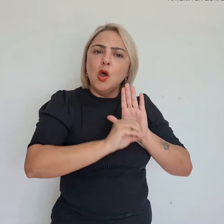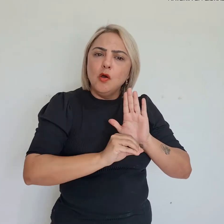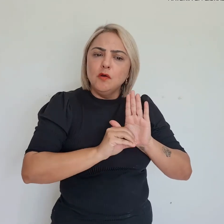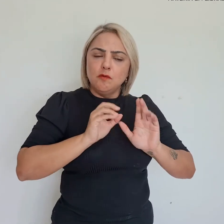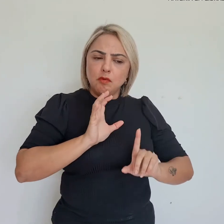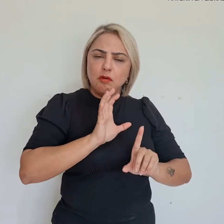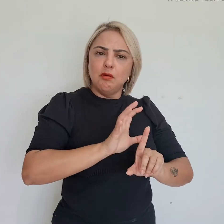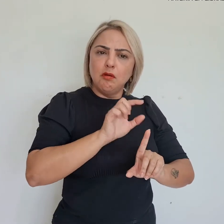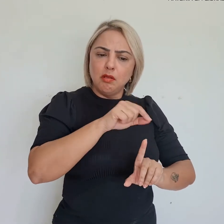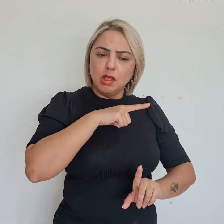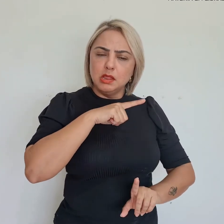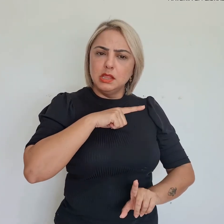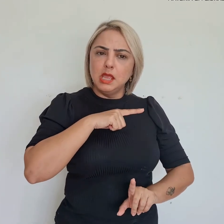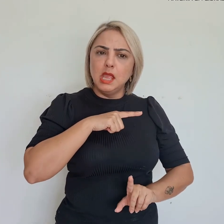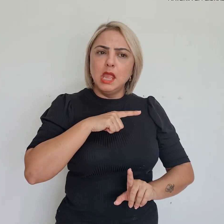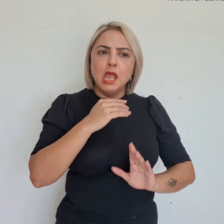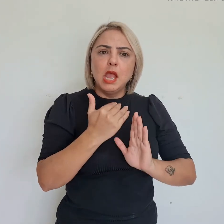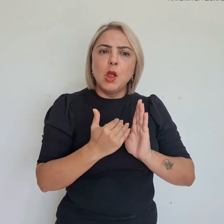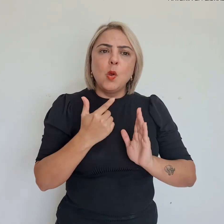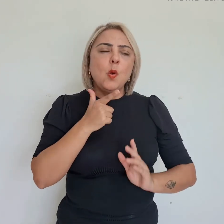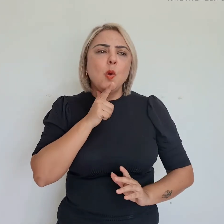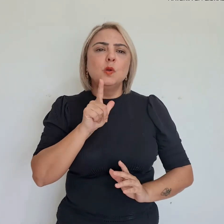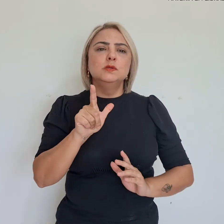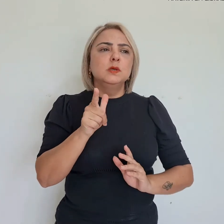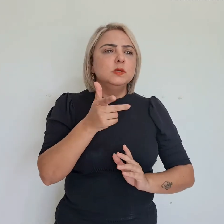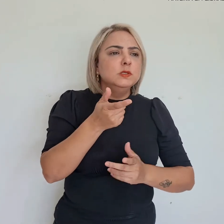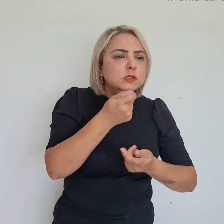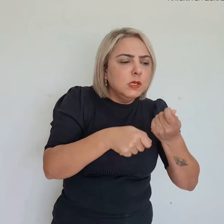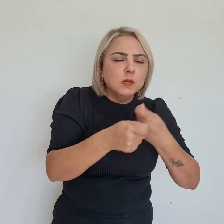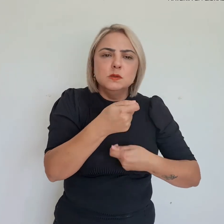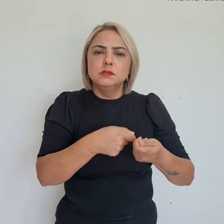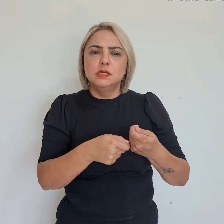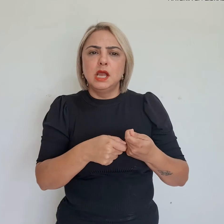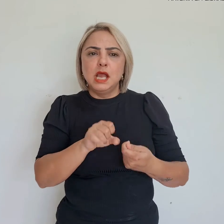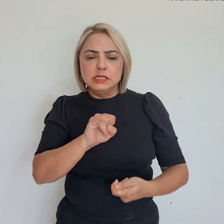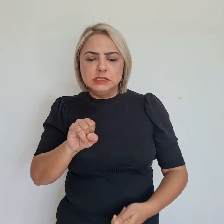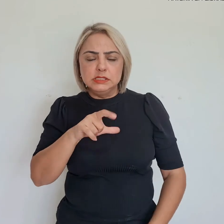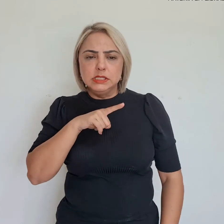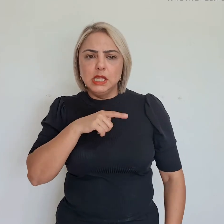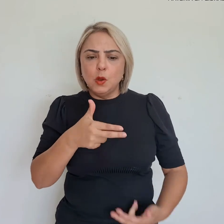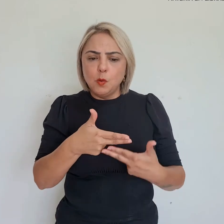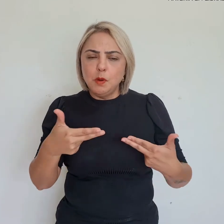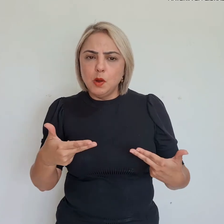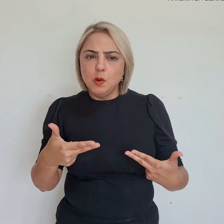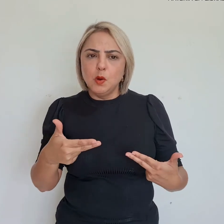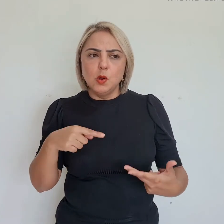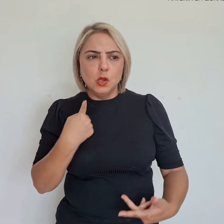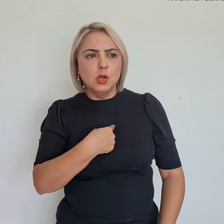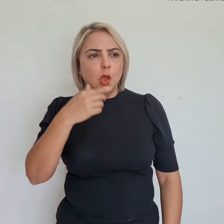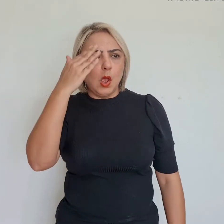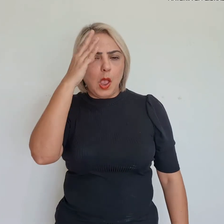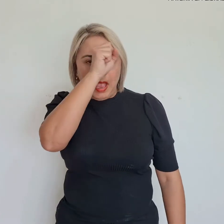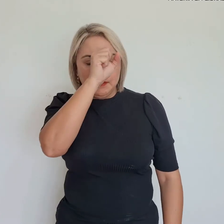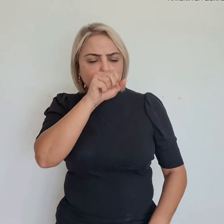para ter a mínima chance de negociar. Se tem algo que a gente aprendeu no movimento